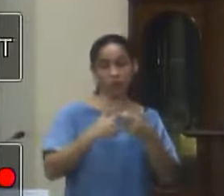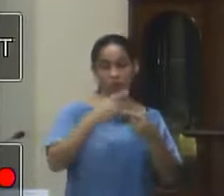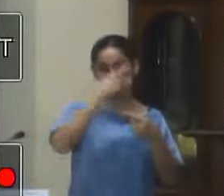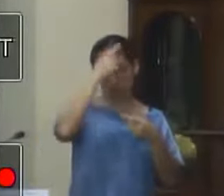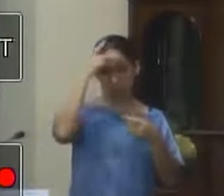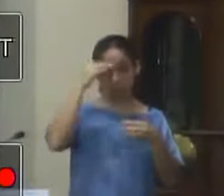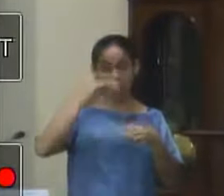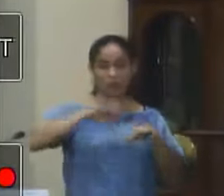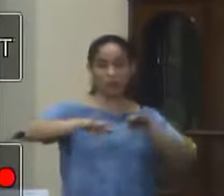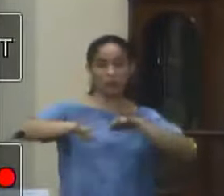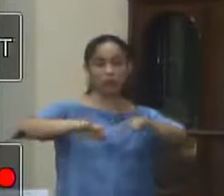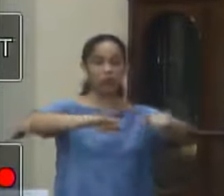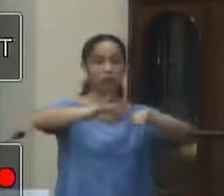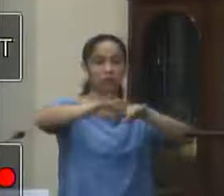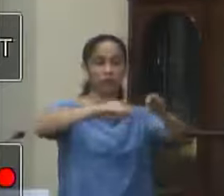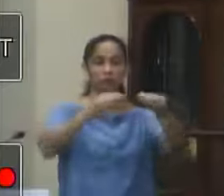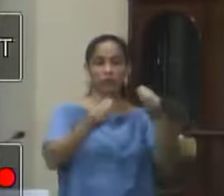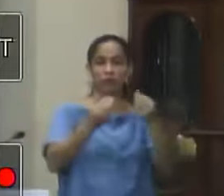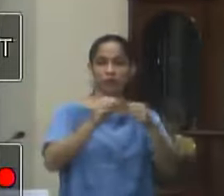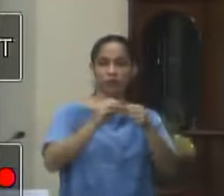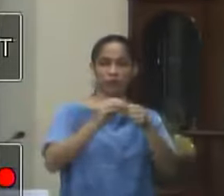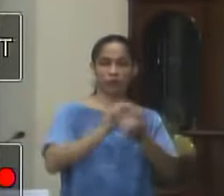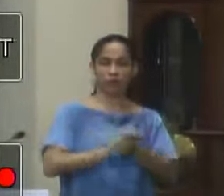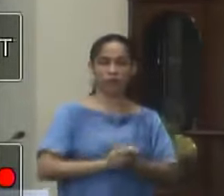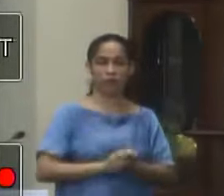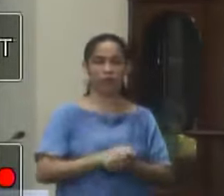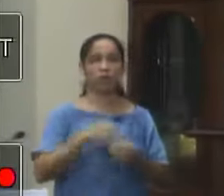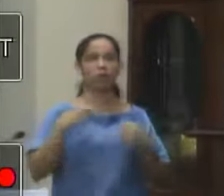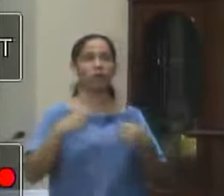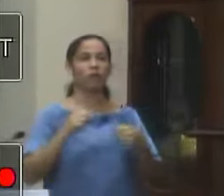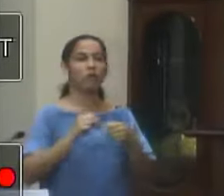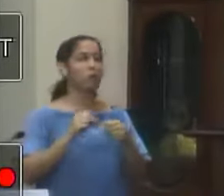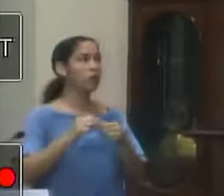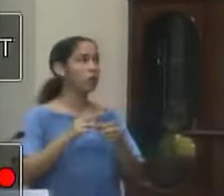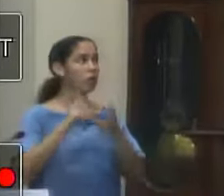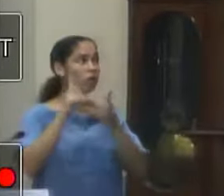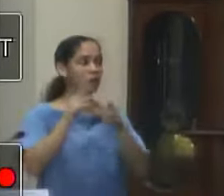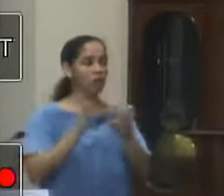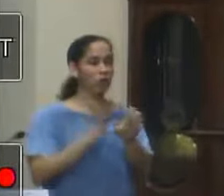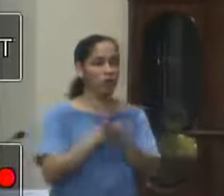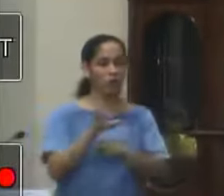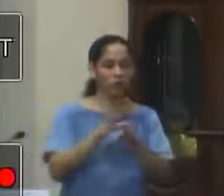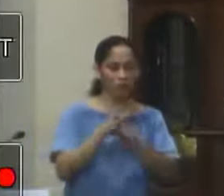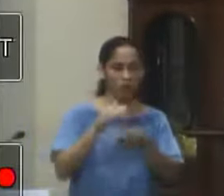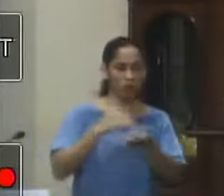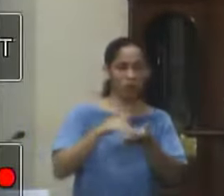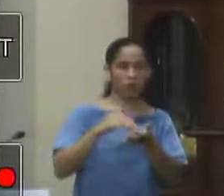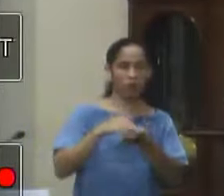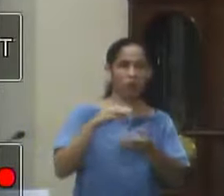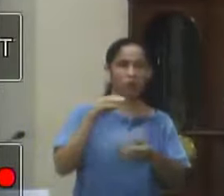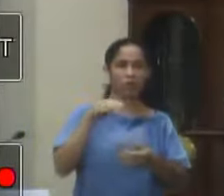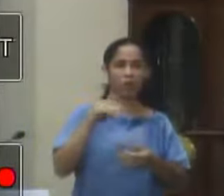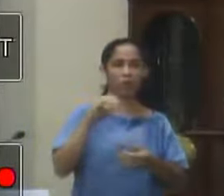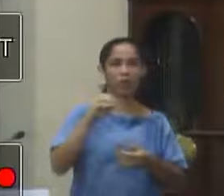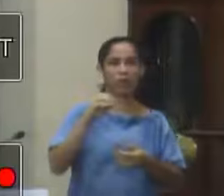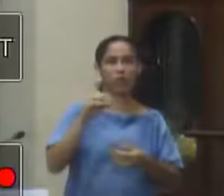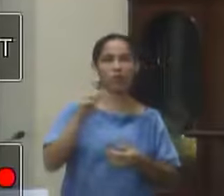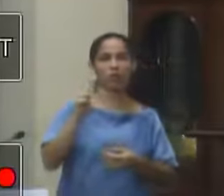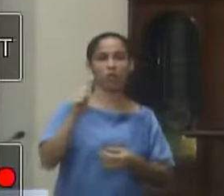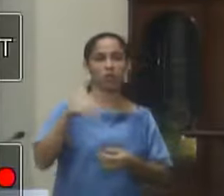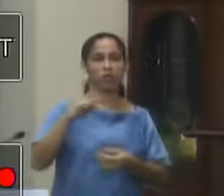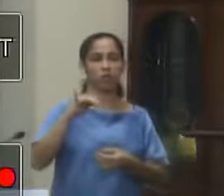não colocam ali os lixos separados. Nós estamos fazendo, de acordo com a orientação da Secretaria do Ambiente, INEA,